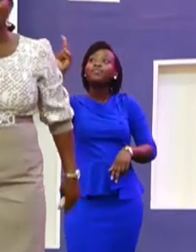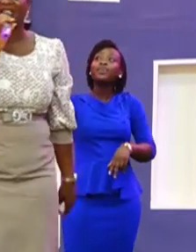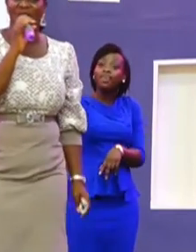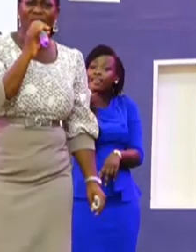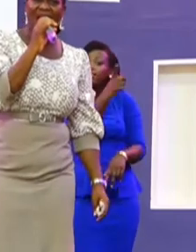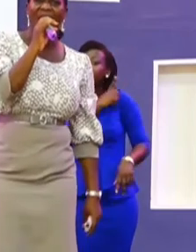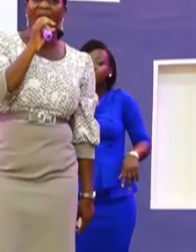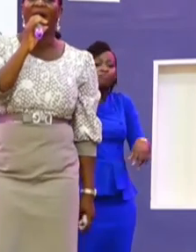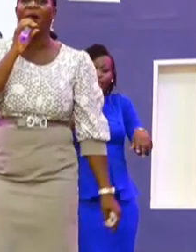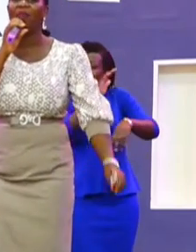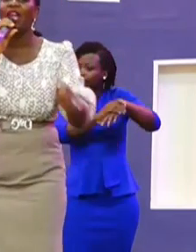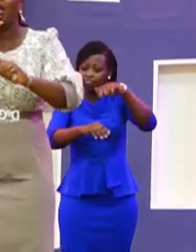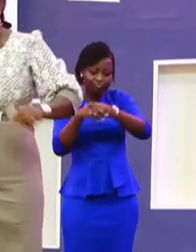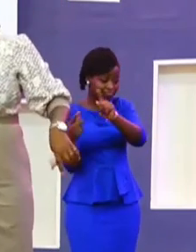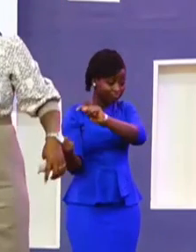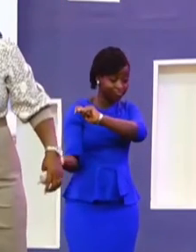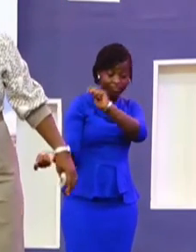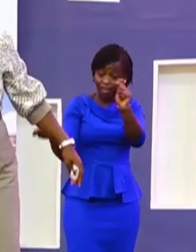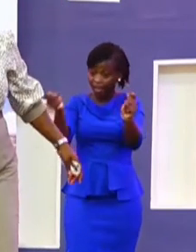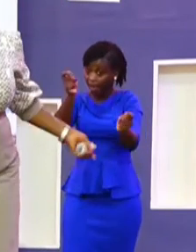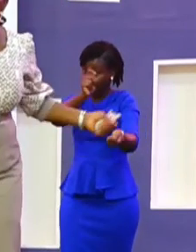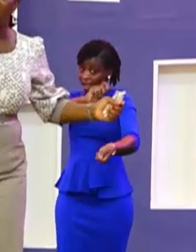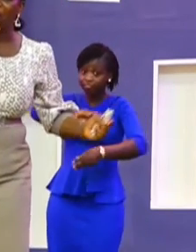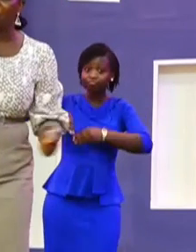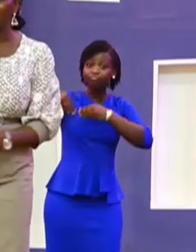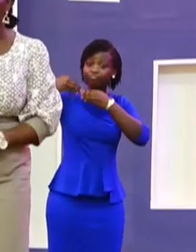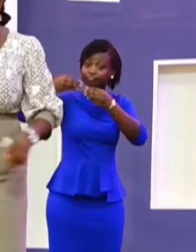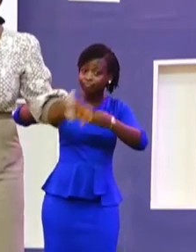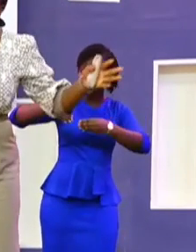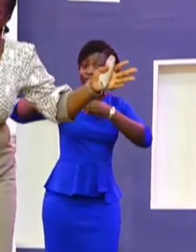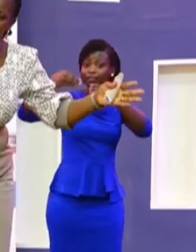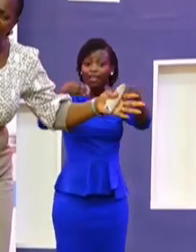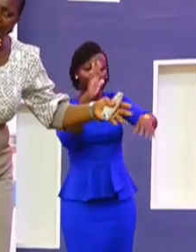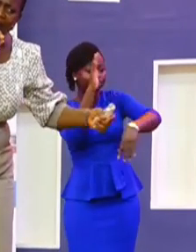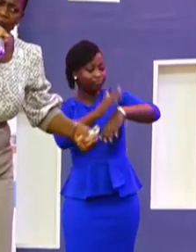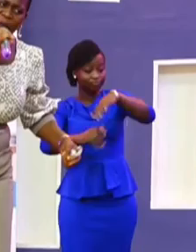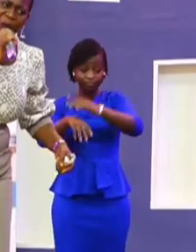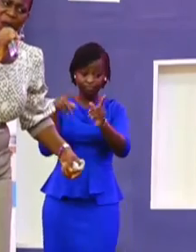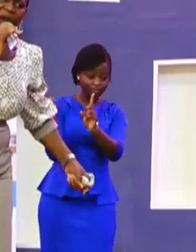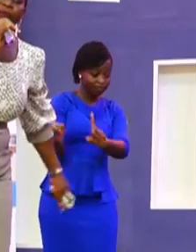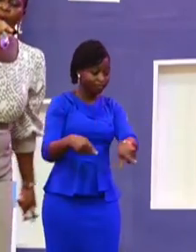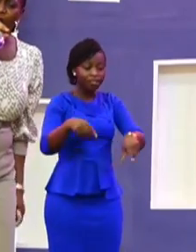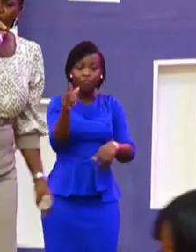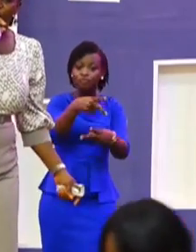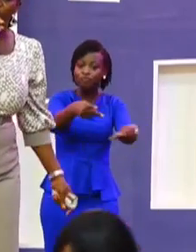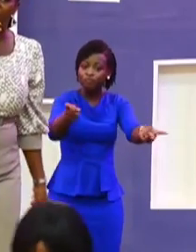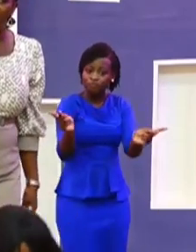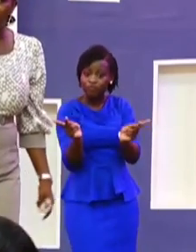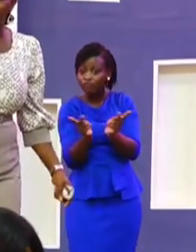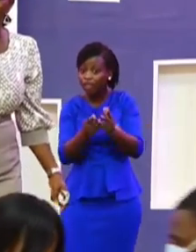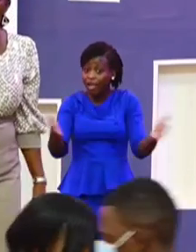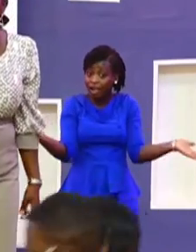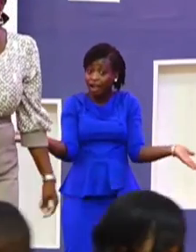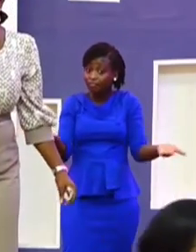Yekatonda tachuka Emirembe ne mirembe Tabanga yo Muchifote